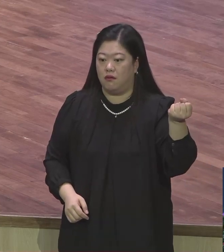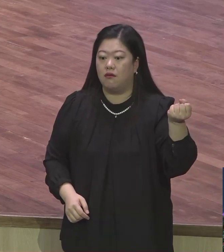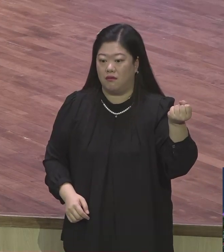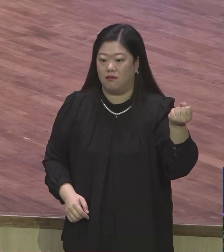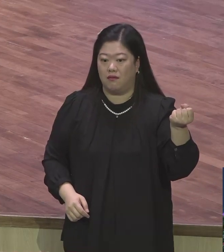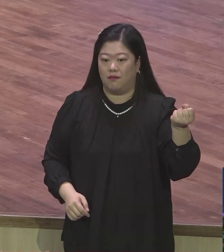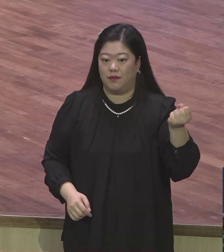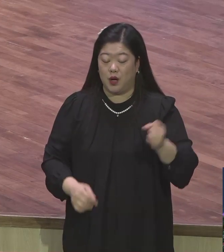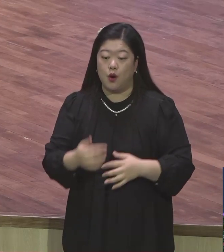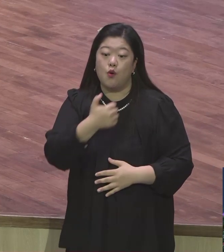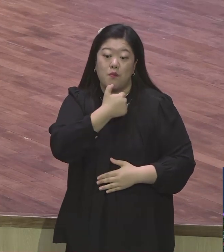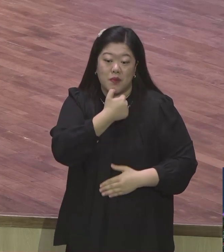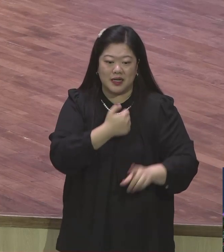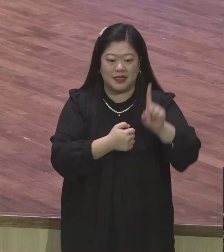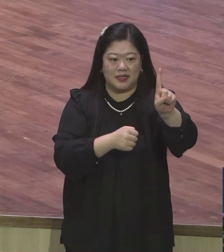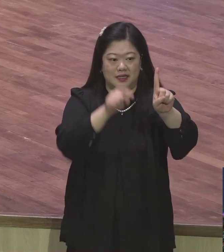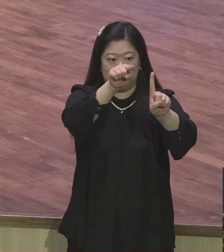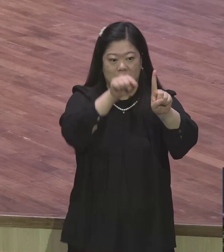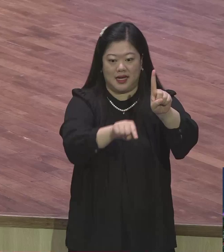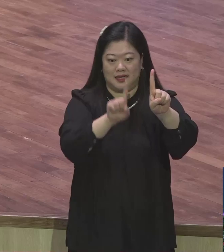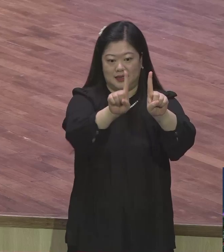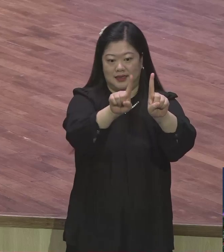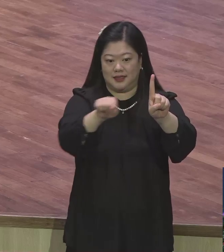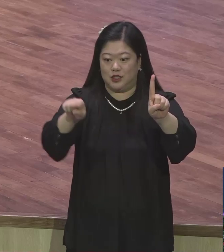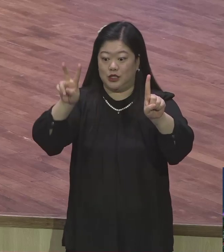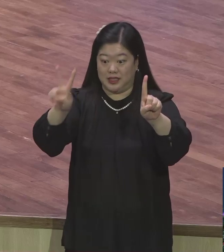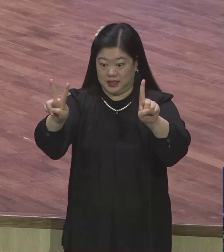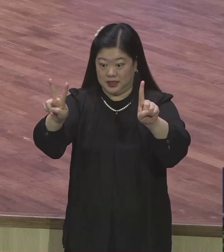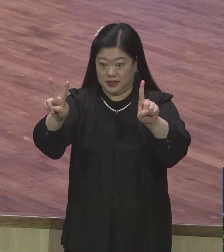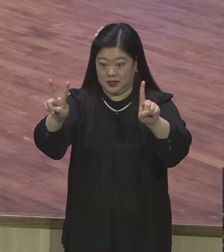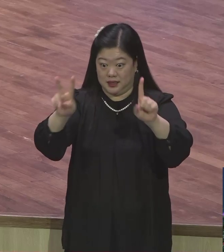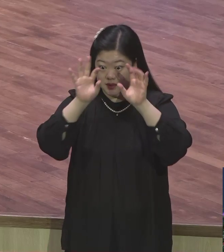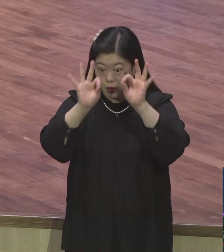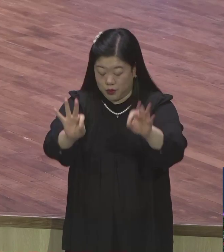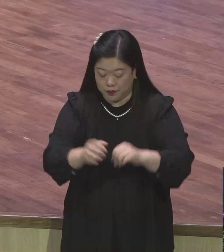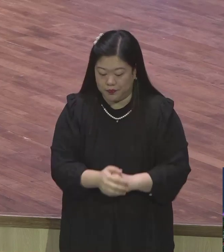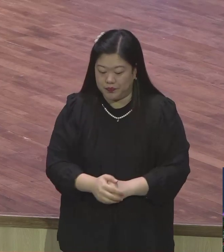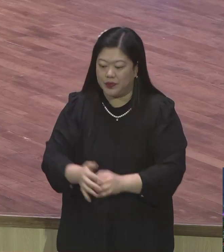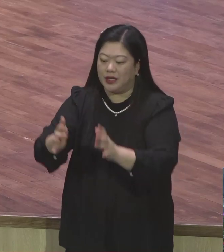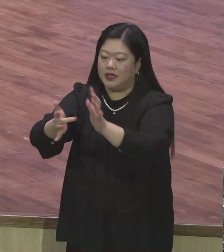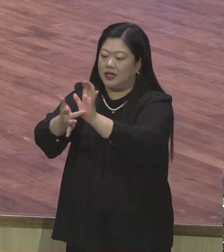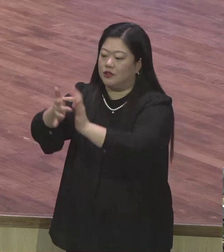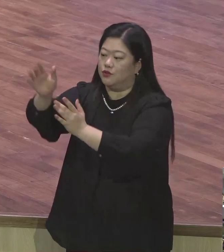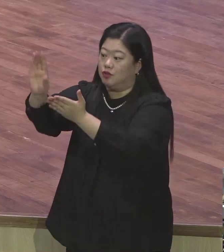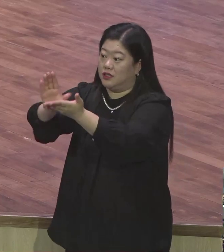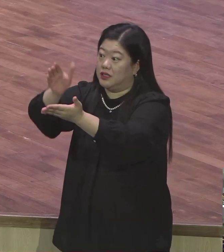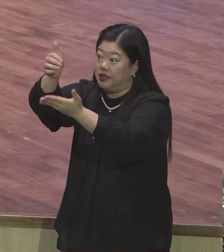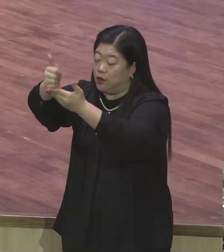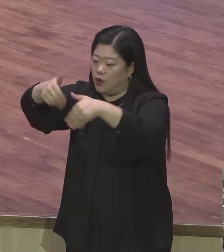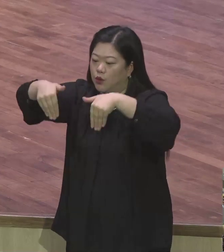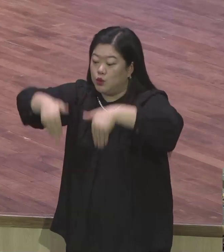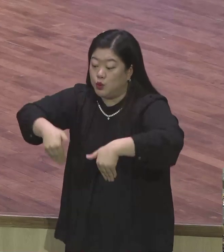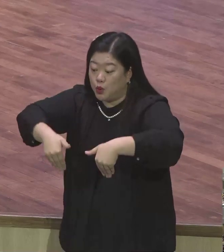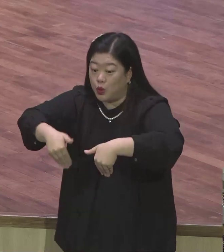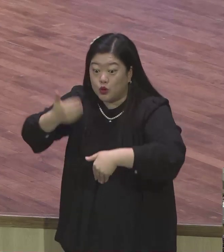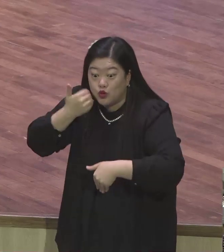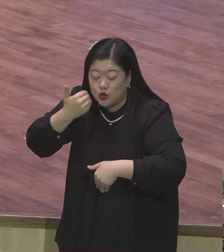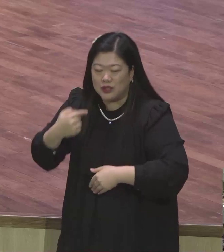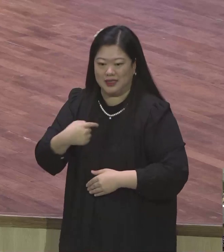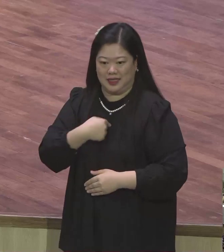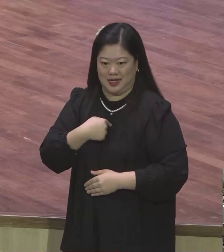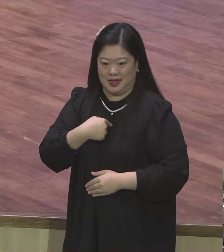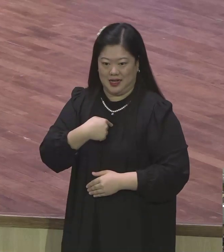로마서 1장 1절로 2절에 보면 사도 바울이 이렇게 고백을 합니다. 예수 그리스도의 종 바울은